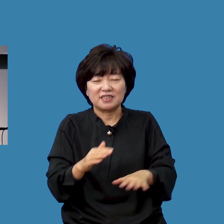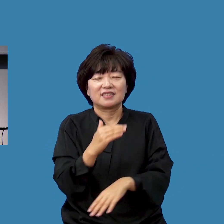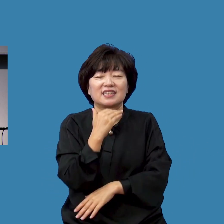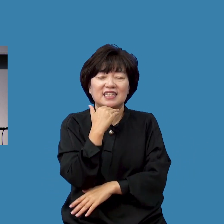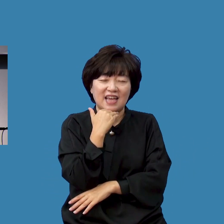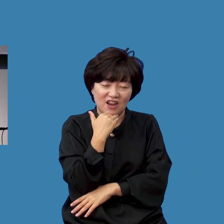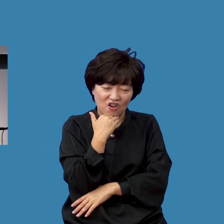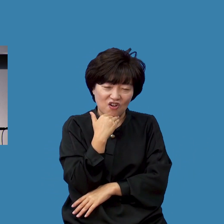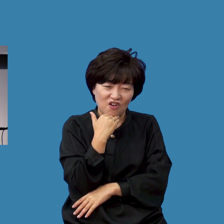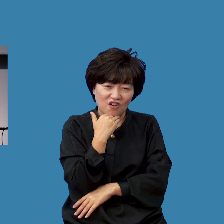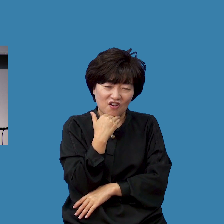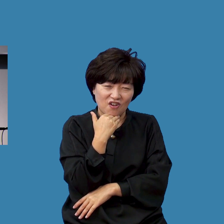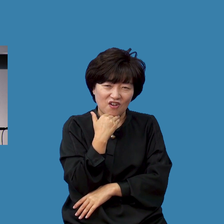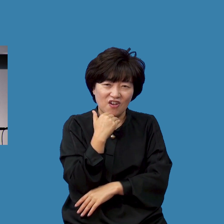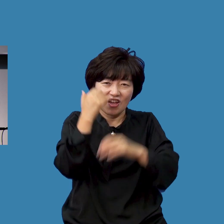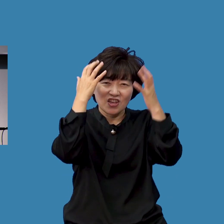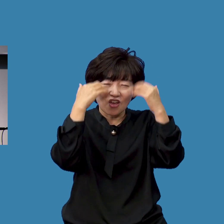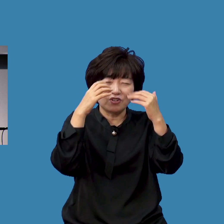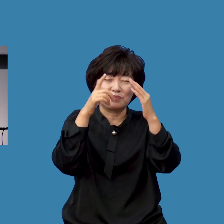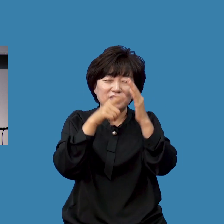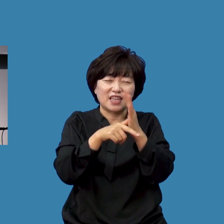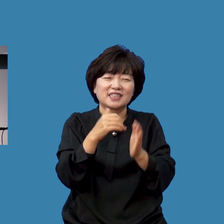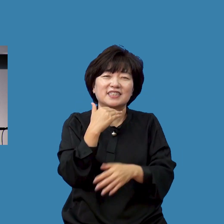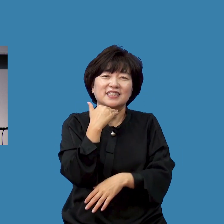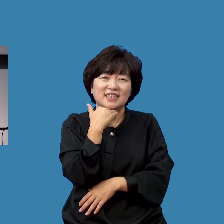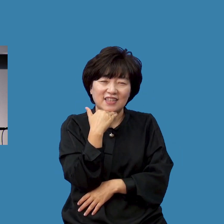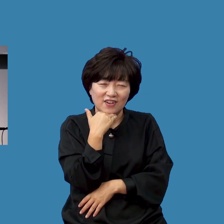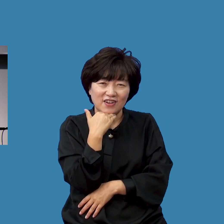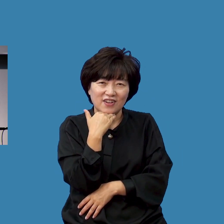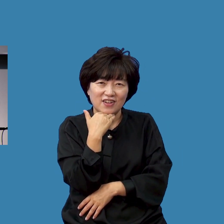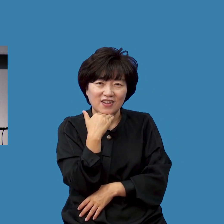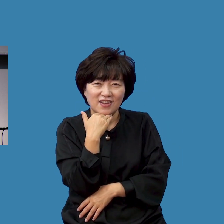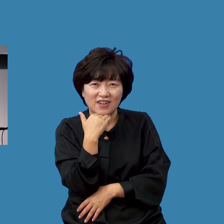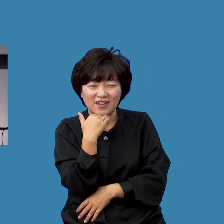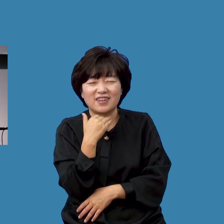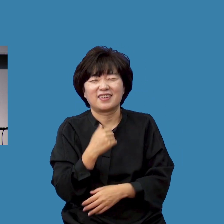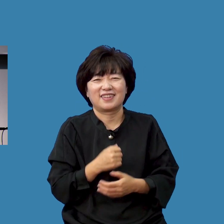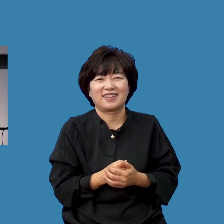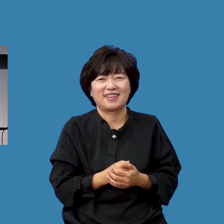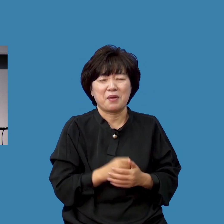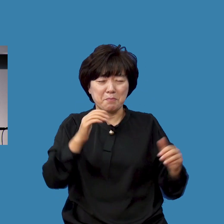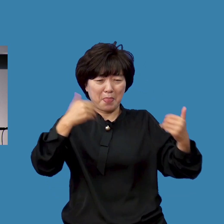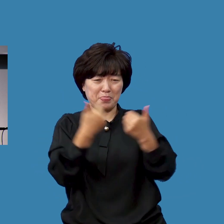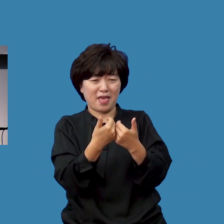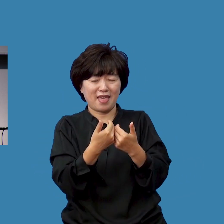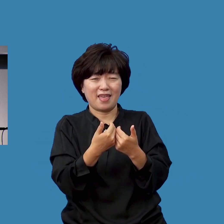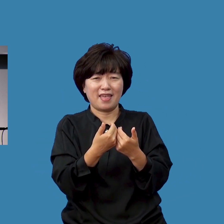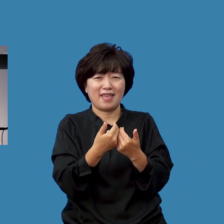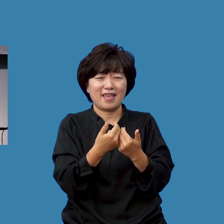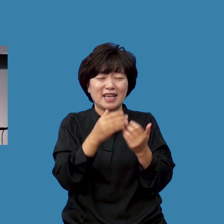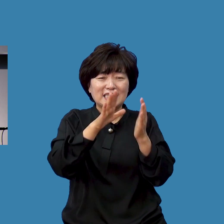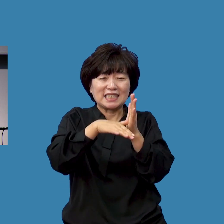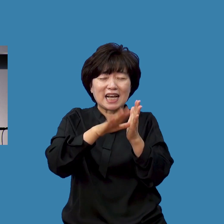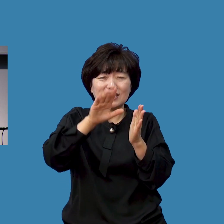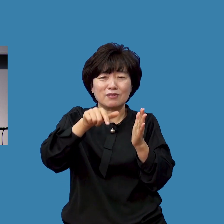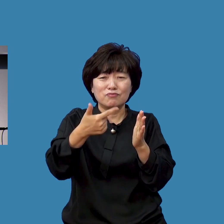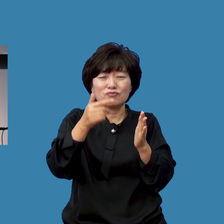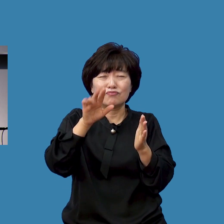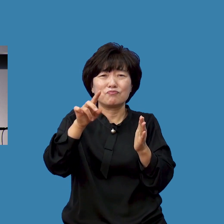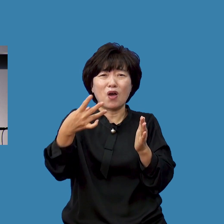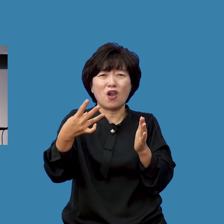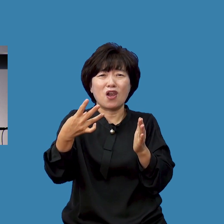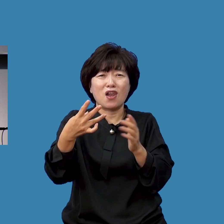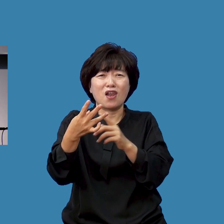거야. 지금은 움직이라는 거야. 이게 봄에 해야 될 일이거든. 근데 이때는 여름의 믿음을 가지고 주님의 일은 주님이 하십니다 뭐